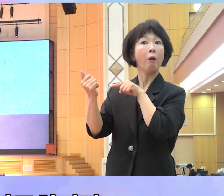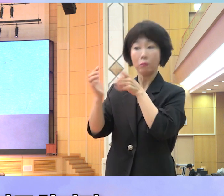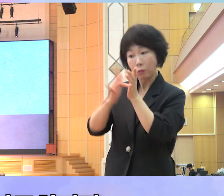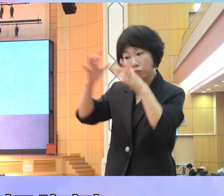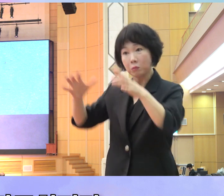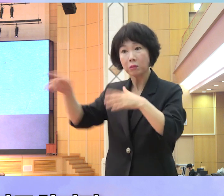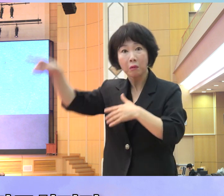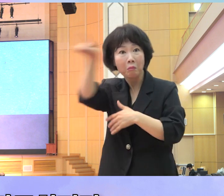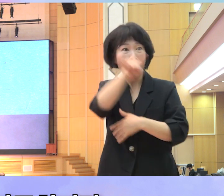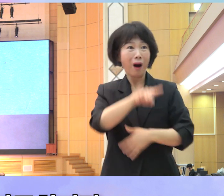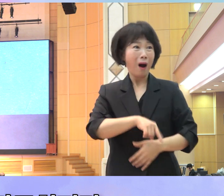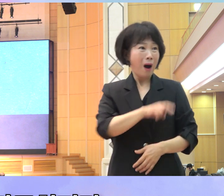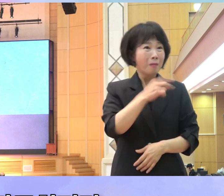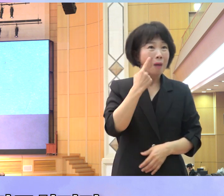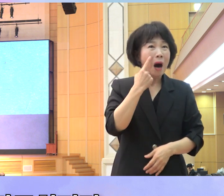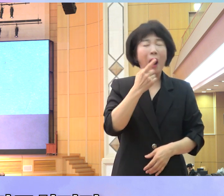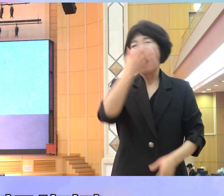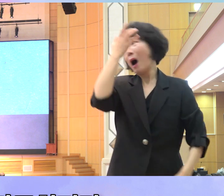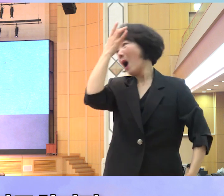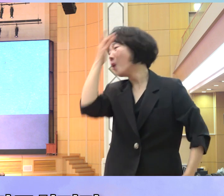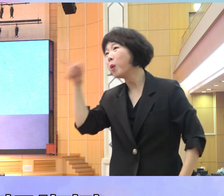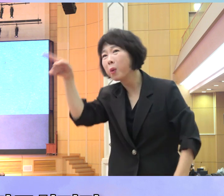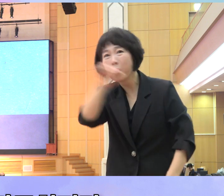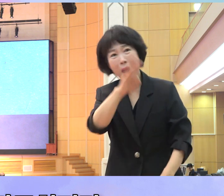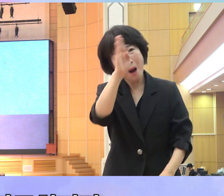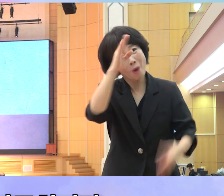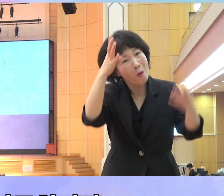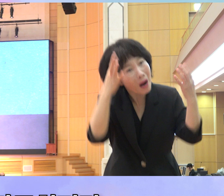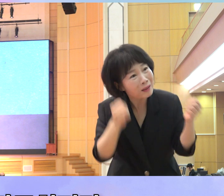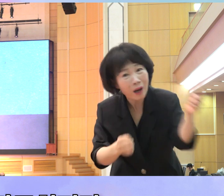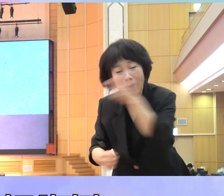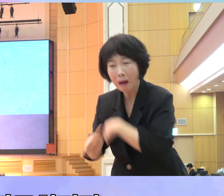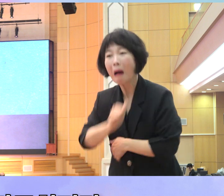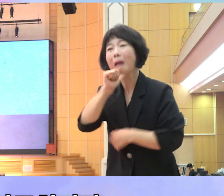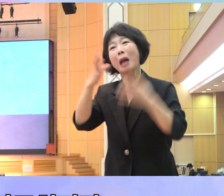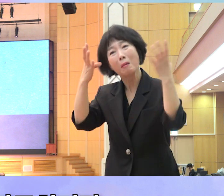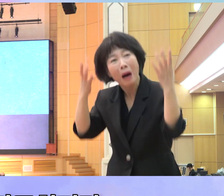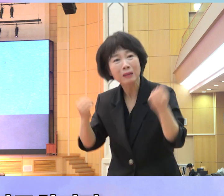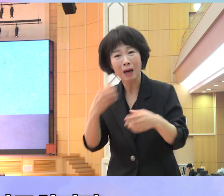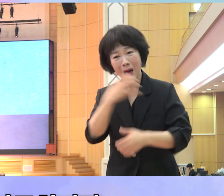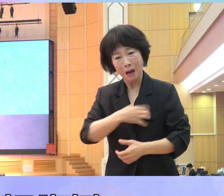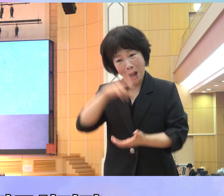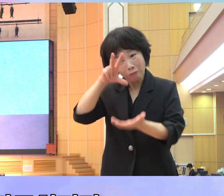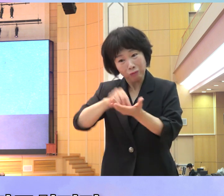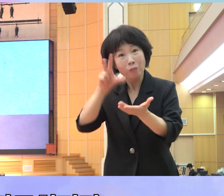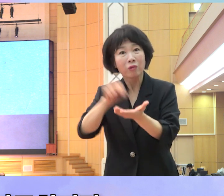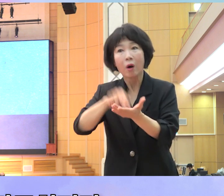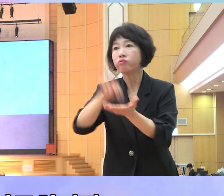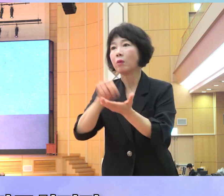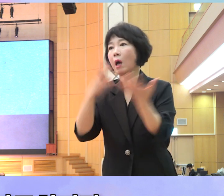예수님께서는 이 낮고 낮은 천하디 천한 이 세상에 오셔서 십자가를 지셨냔 말이에요. 왜